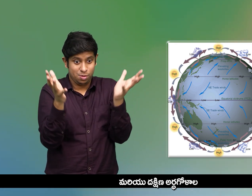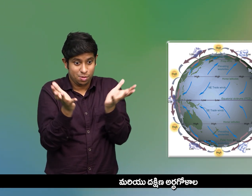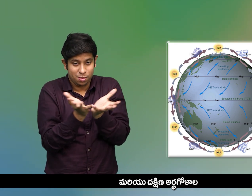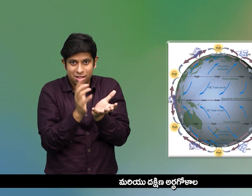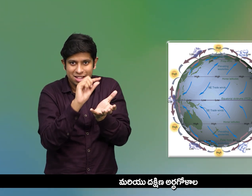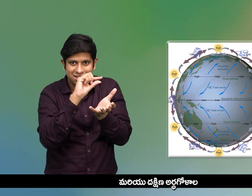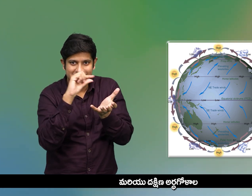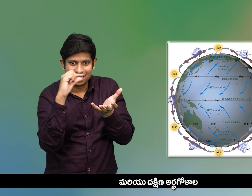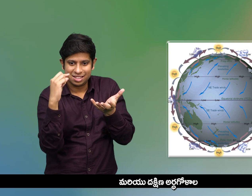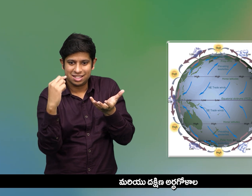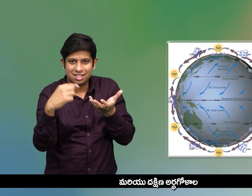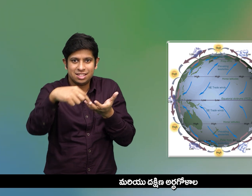దక్షిణ అర్ధగోళాల